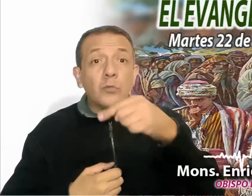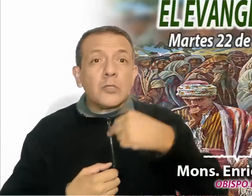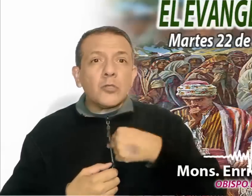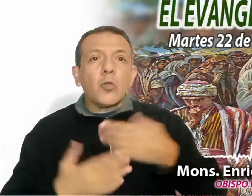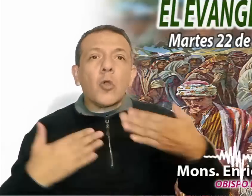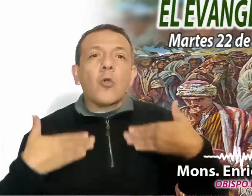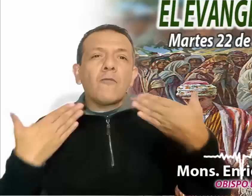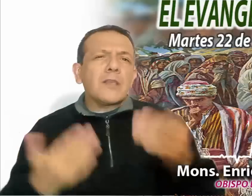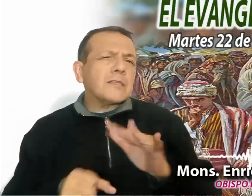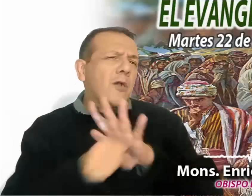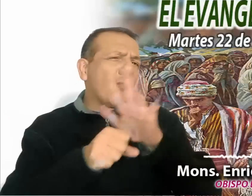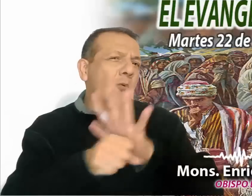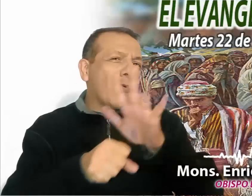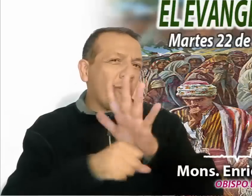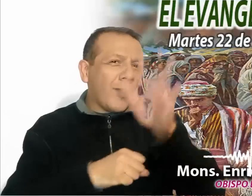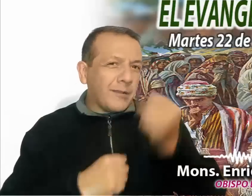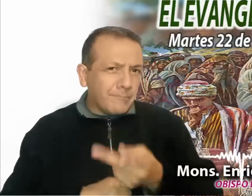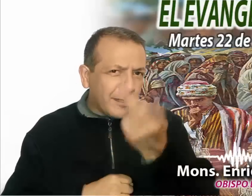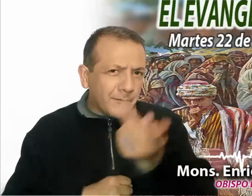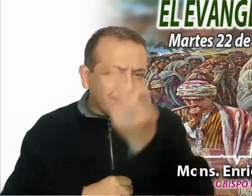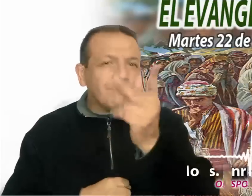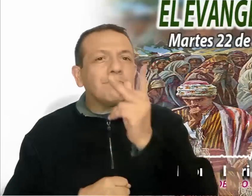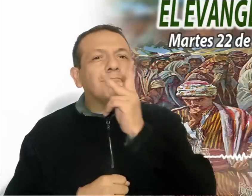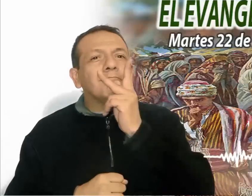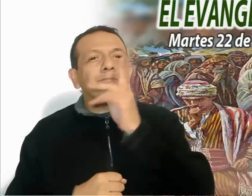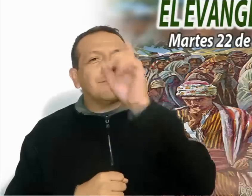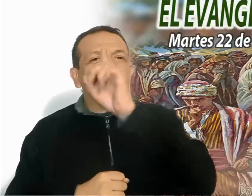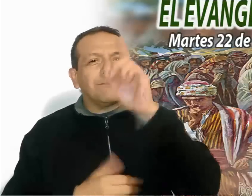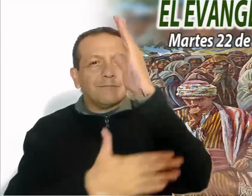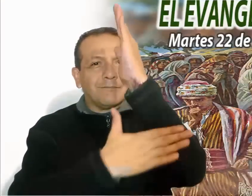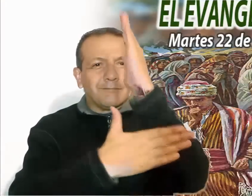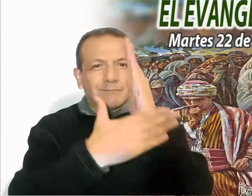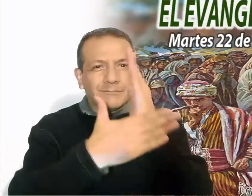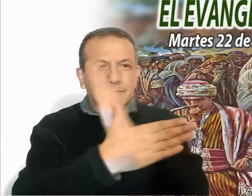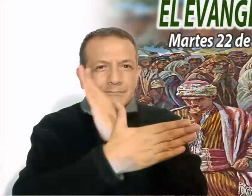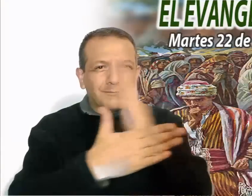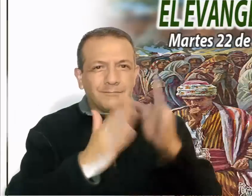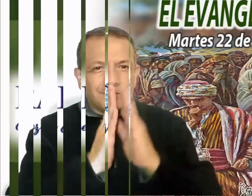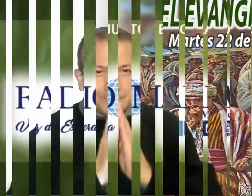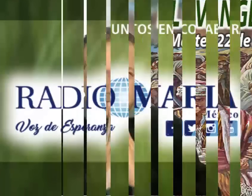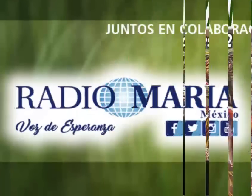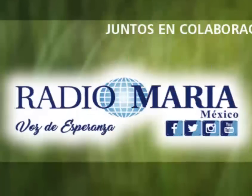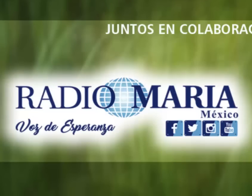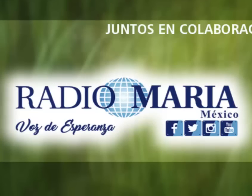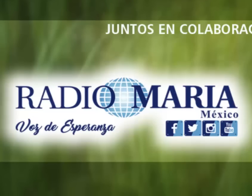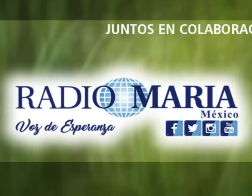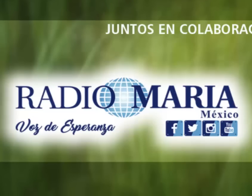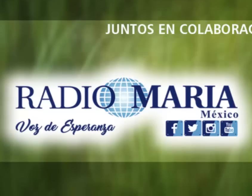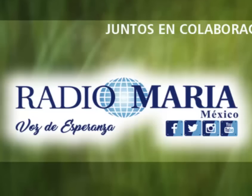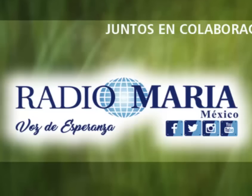nuestra confianza? El Señor te bendiga en nombre del Padre, y del Hijo, y del Espíritu Santo.